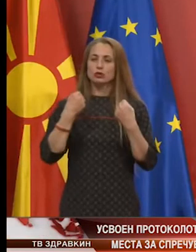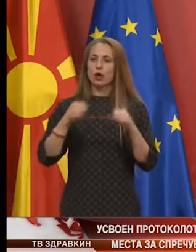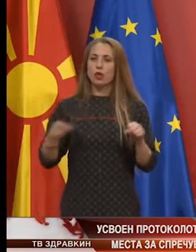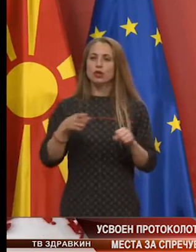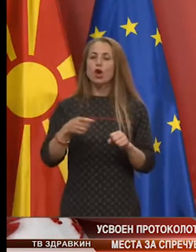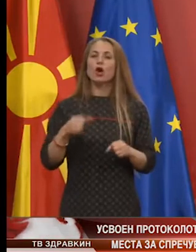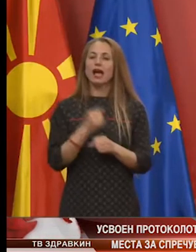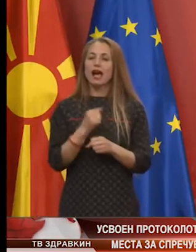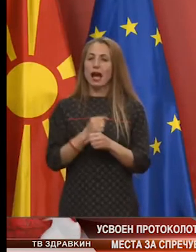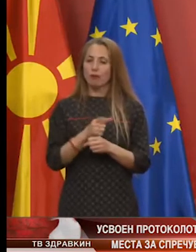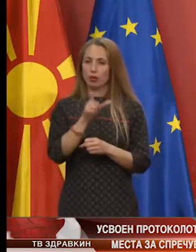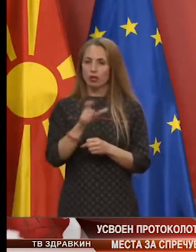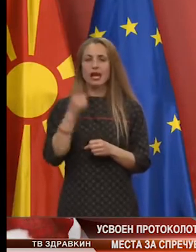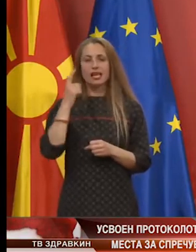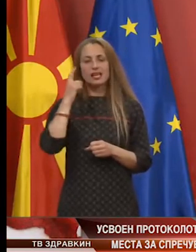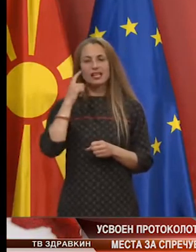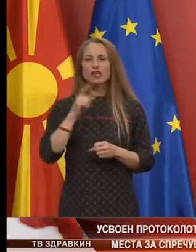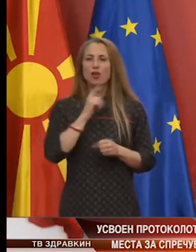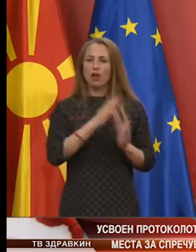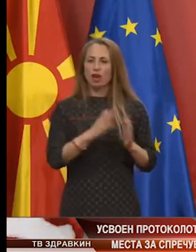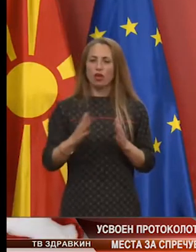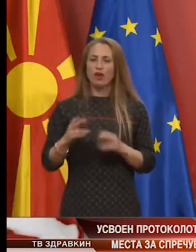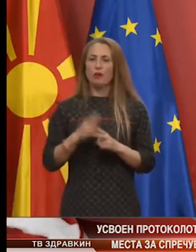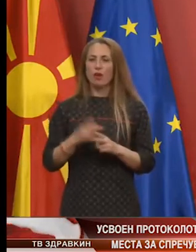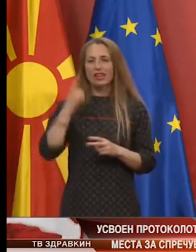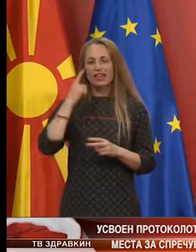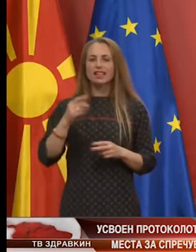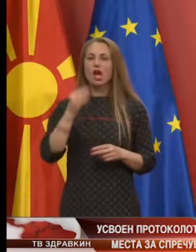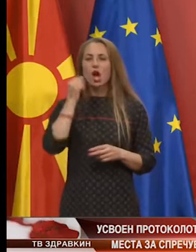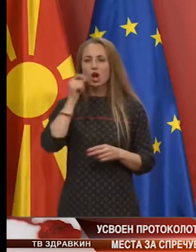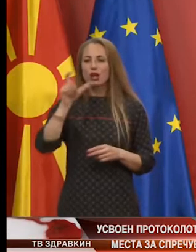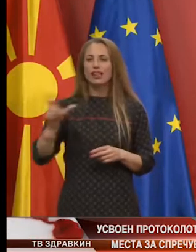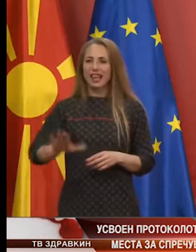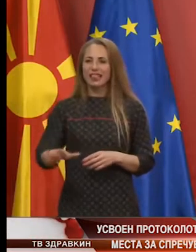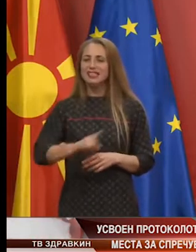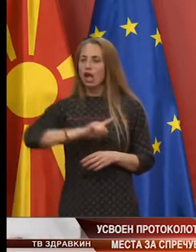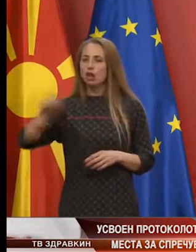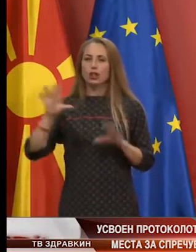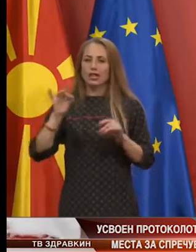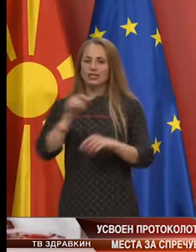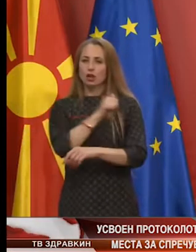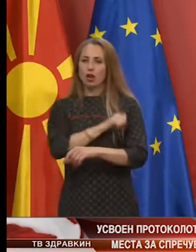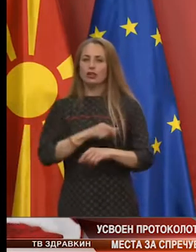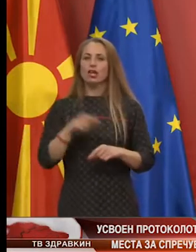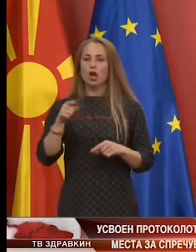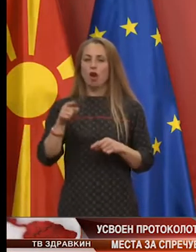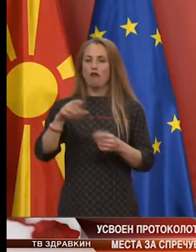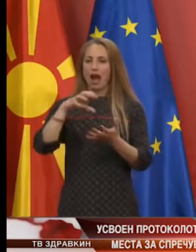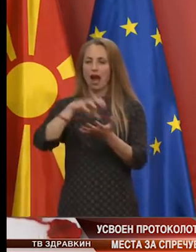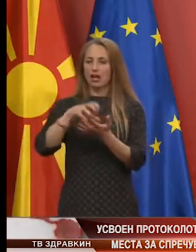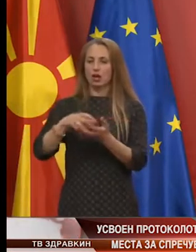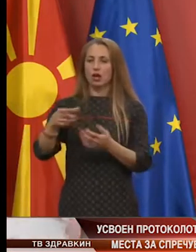од работа, и хроничните болни и родителите на деца до 10 години, што се однесува до оваа категорија, тоа ќе